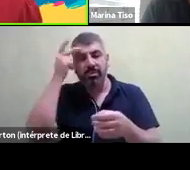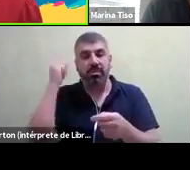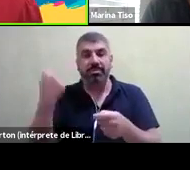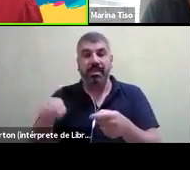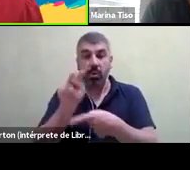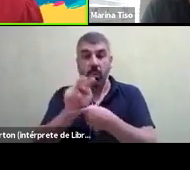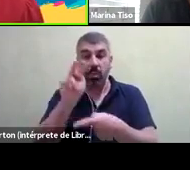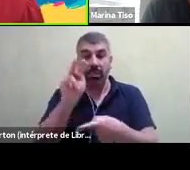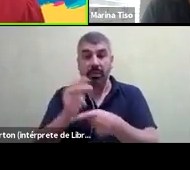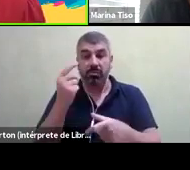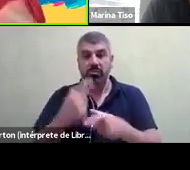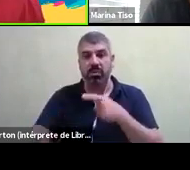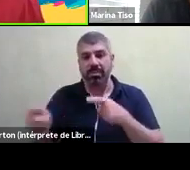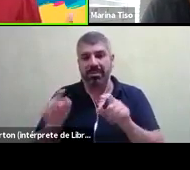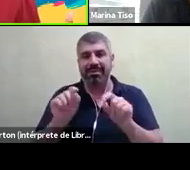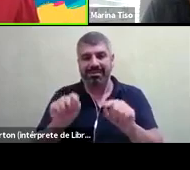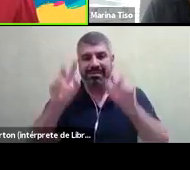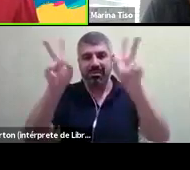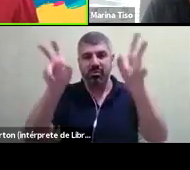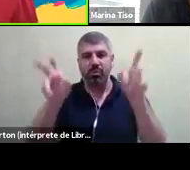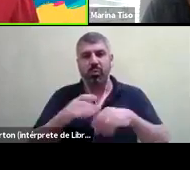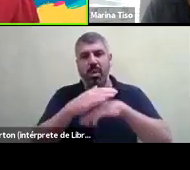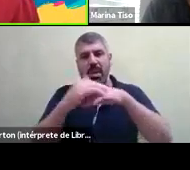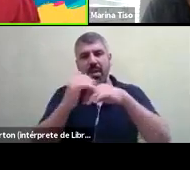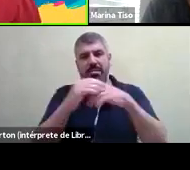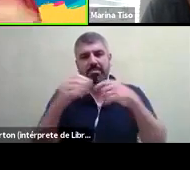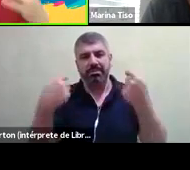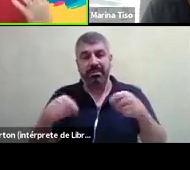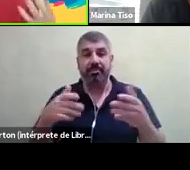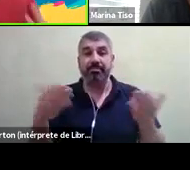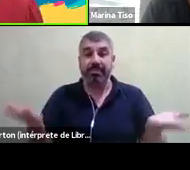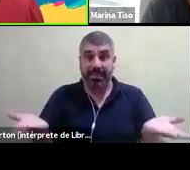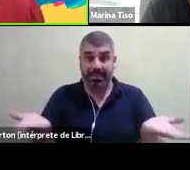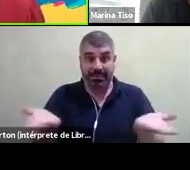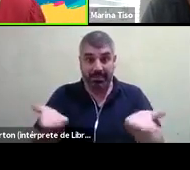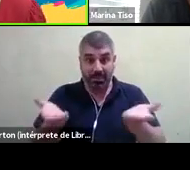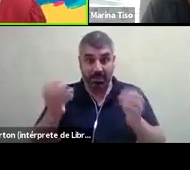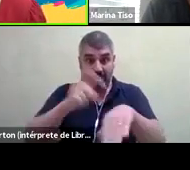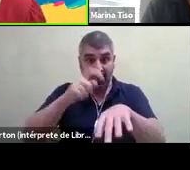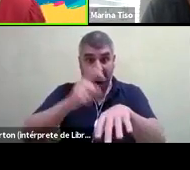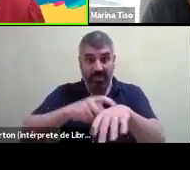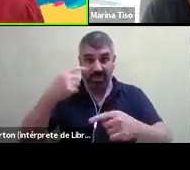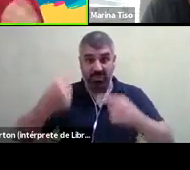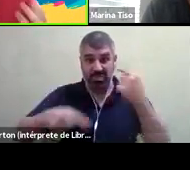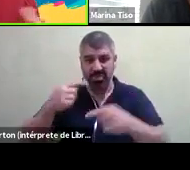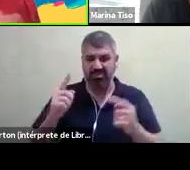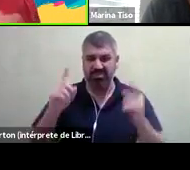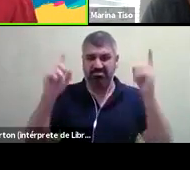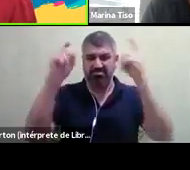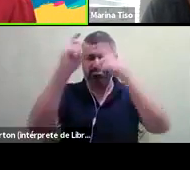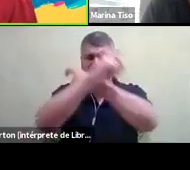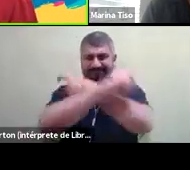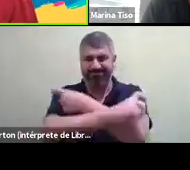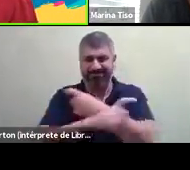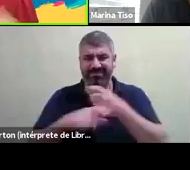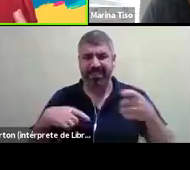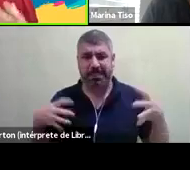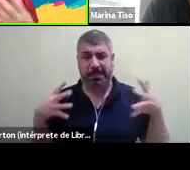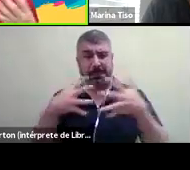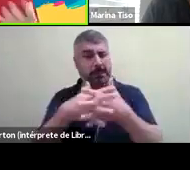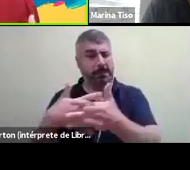com muito carinho. Neste momento político tão conturbado que estamos vivendo, recebemos, então, aí